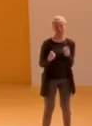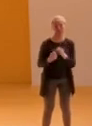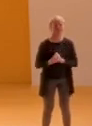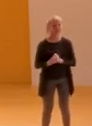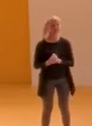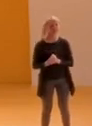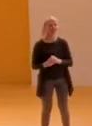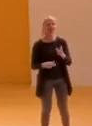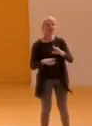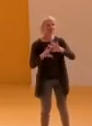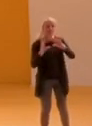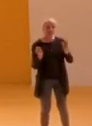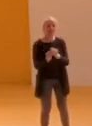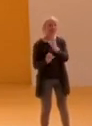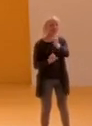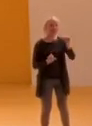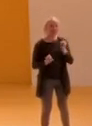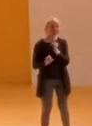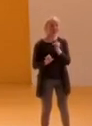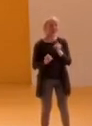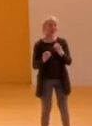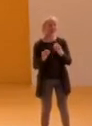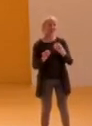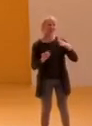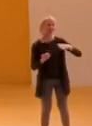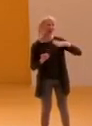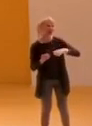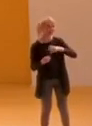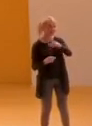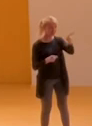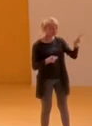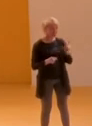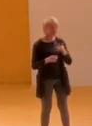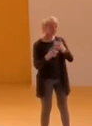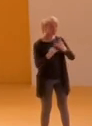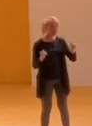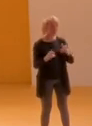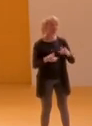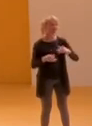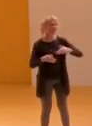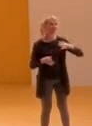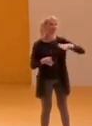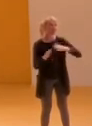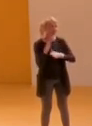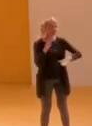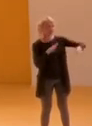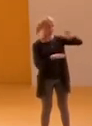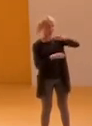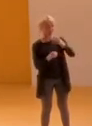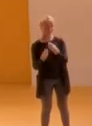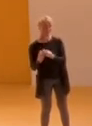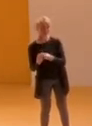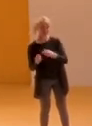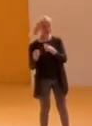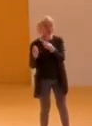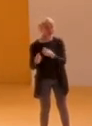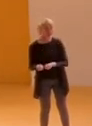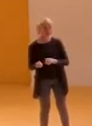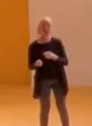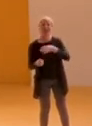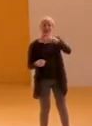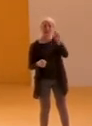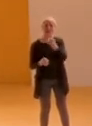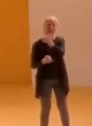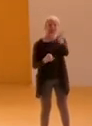wszystko inne praktycznie jest więcej warte niż pieniądz że pieniądz traci najbardziej na wartości że Warto mieć cokolwiek